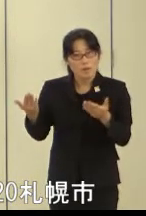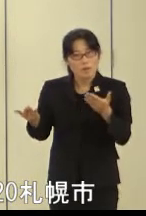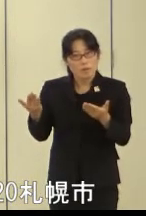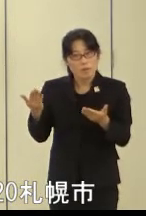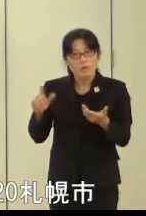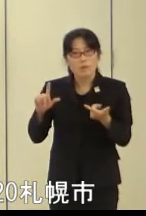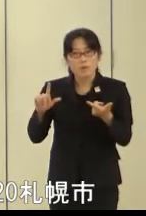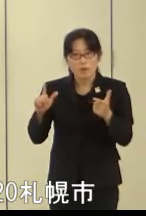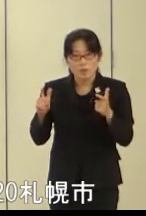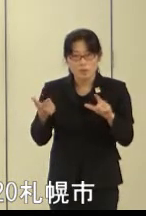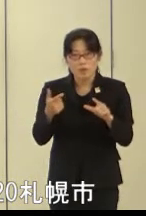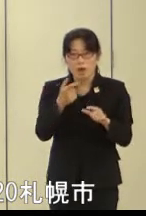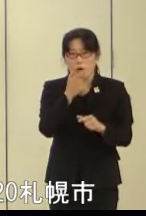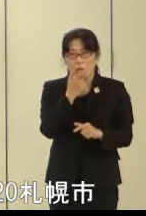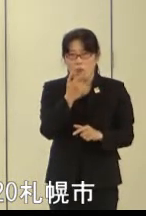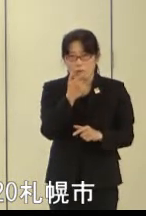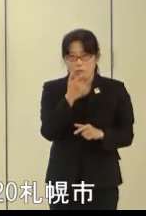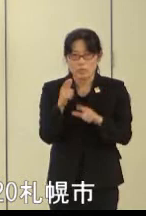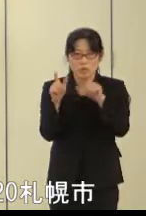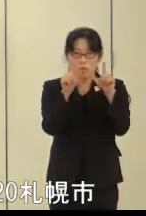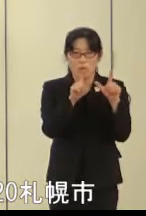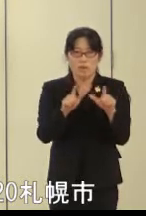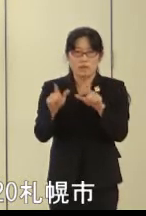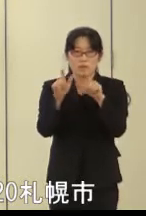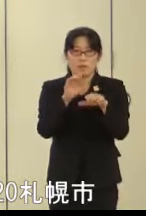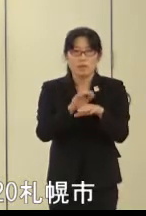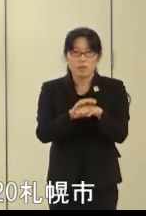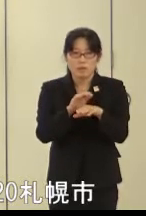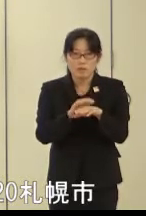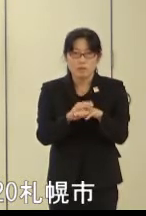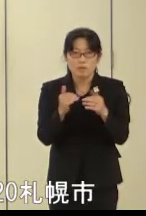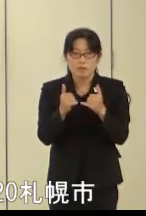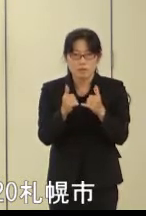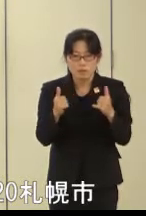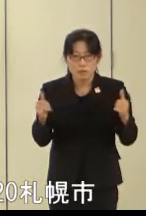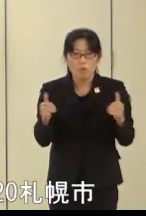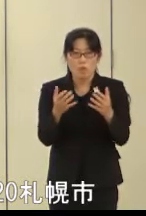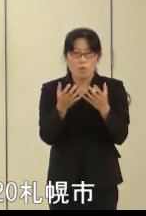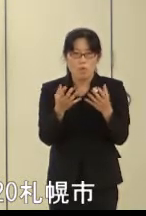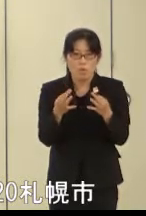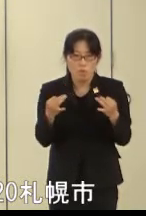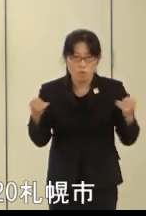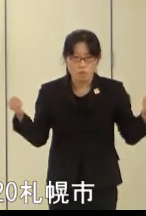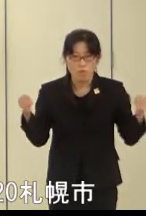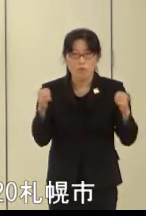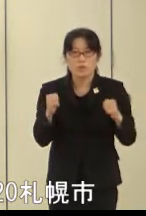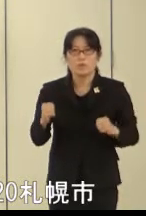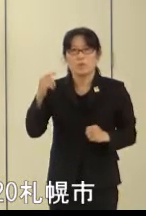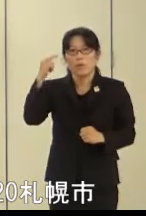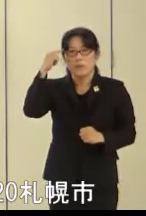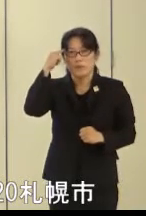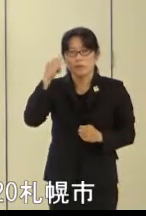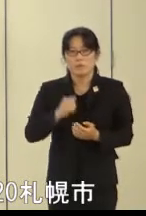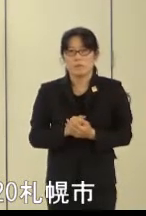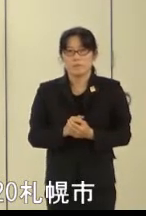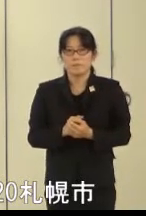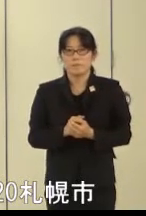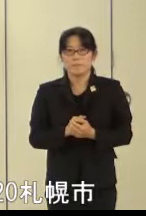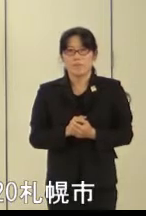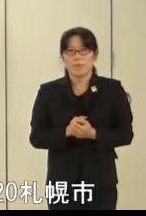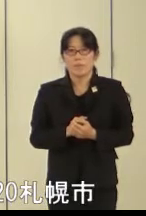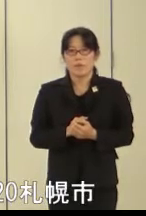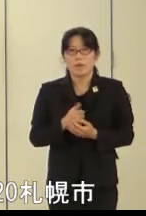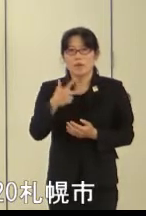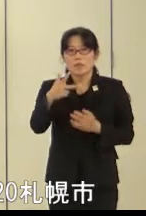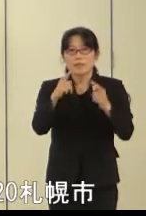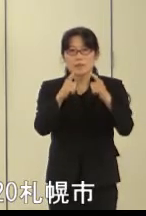夏休みお盆ということを過ごされた方も多いのではないかというふうに思います市内の